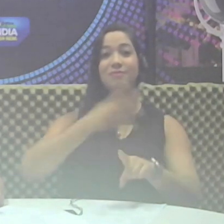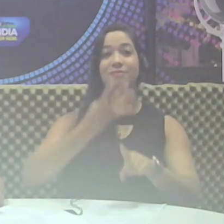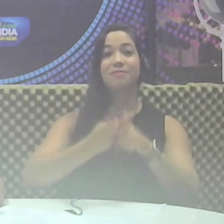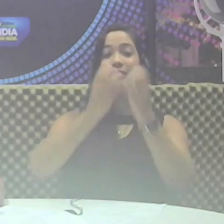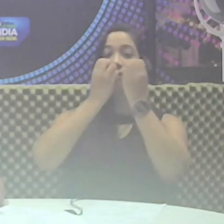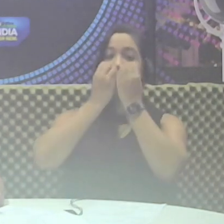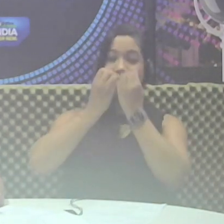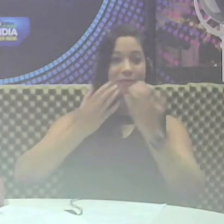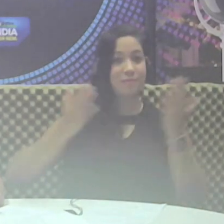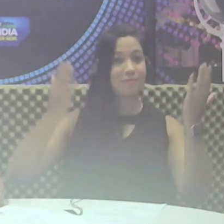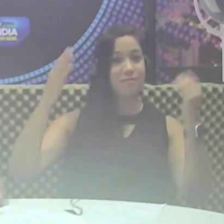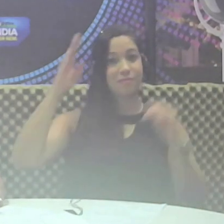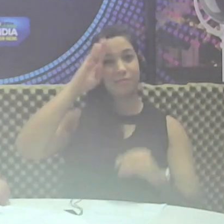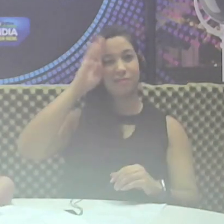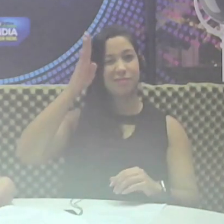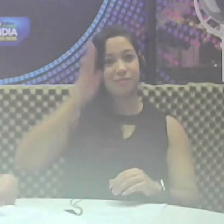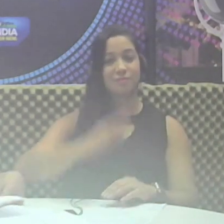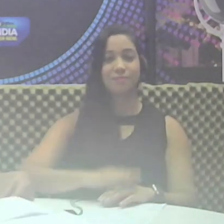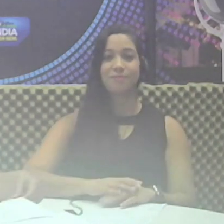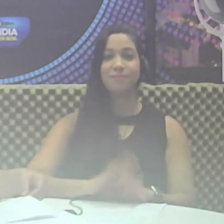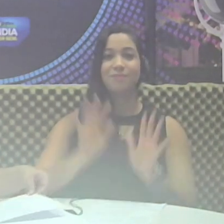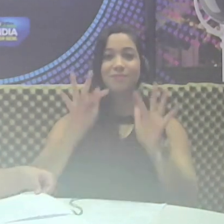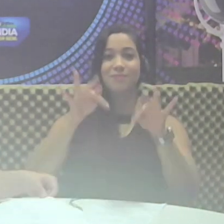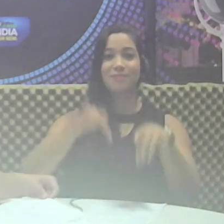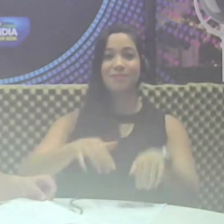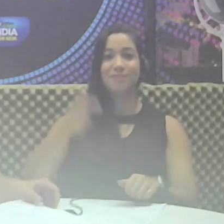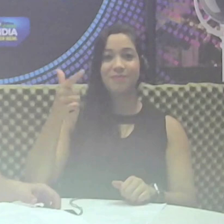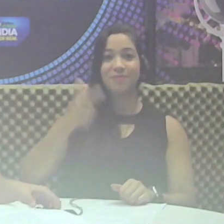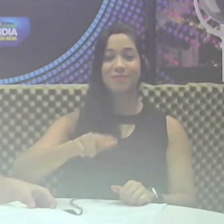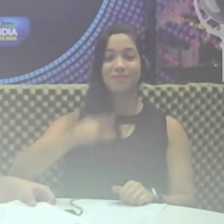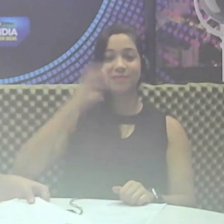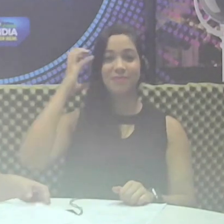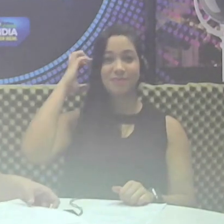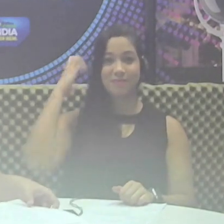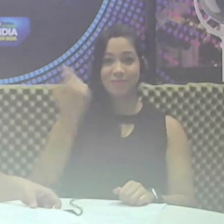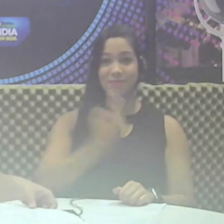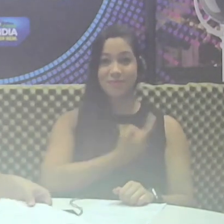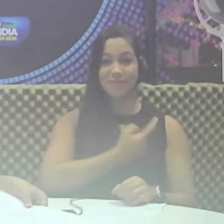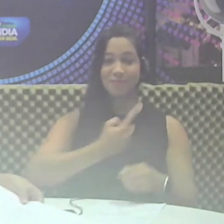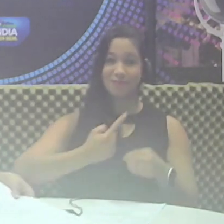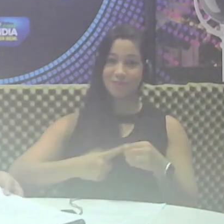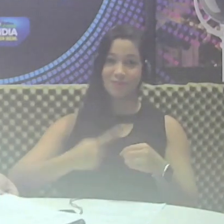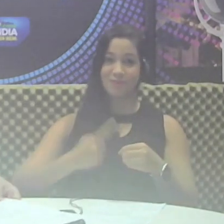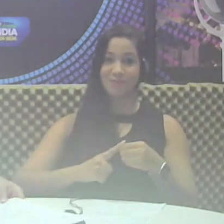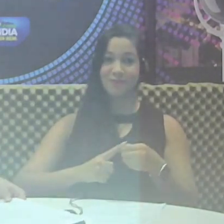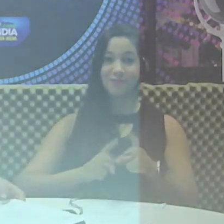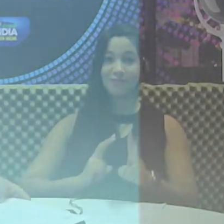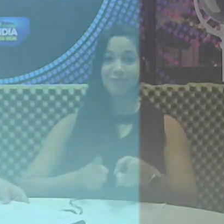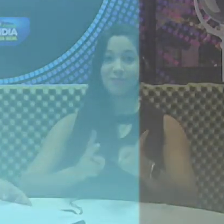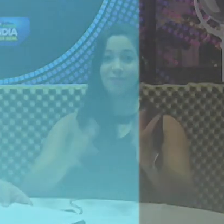bem. Fica por aqui mais uma edição do programa da Rádio Nossa Cidade.